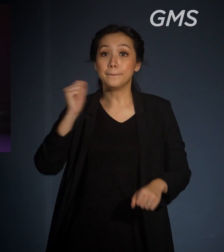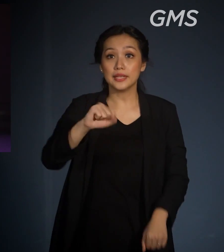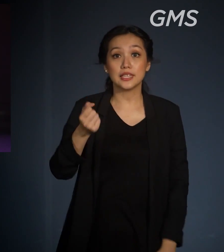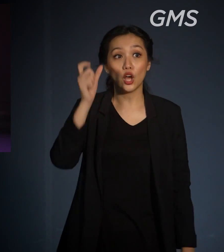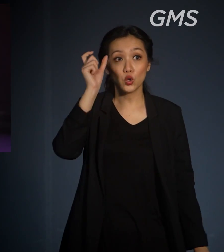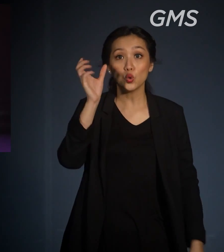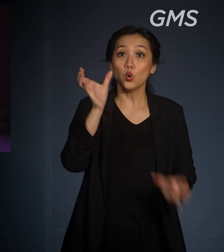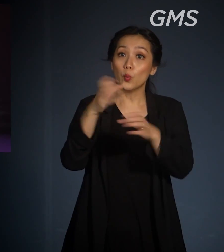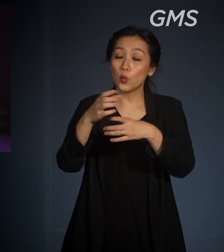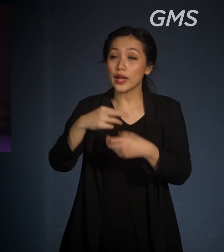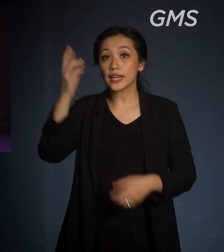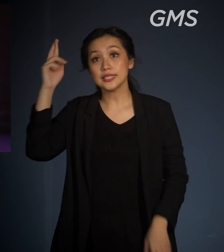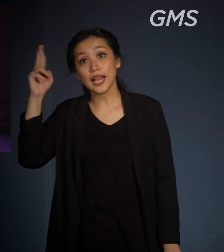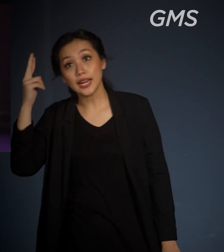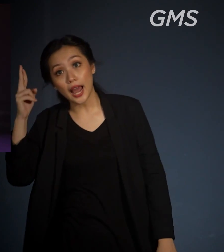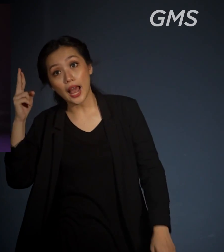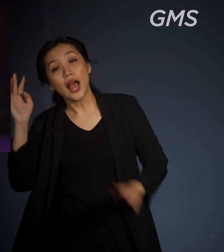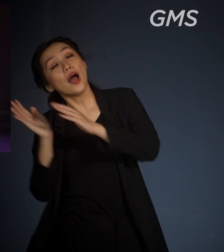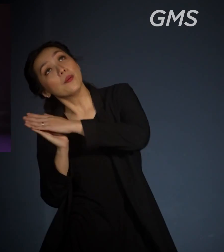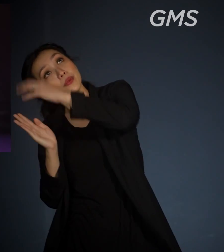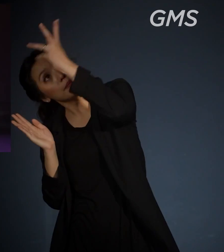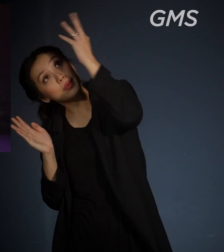bermimpi, tapi Tuhan itu juga memberikan kita